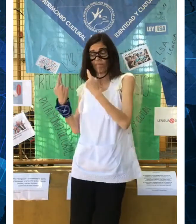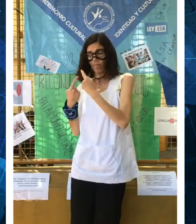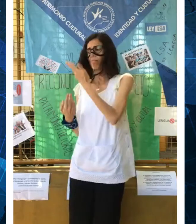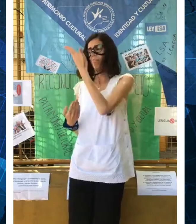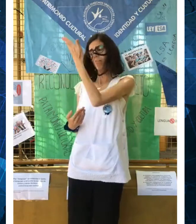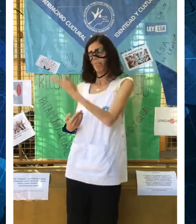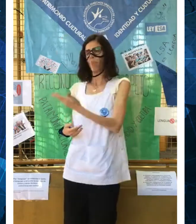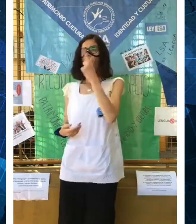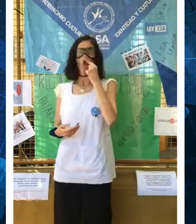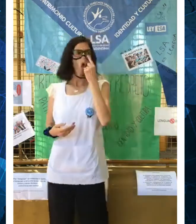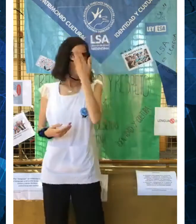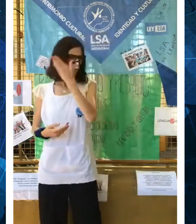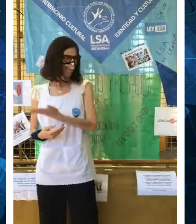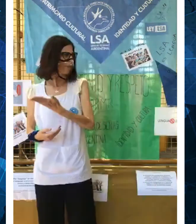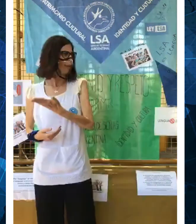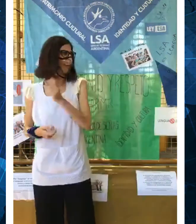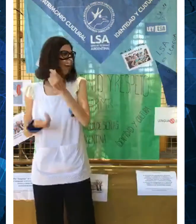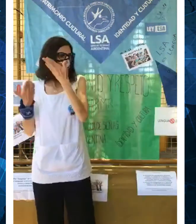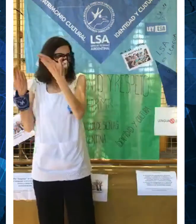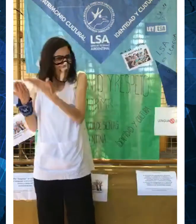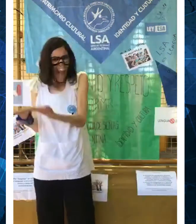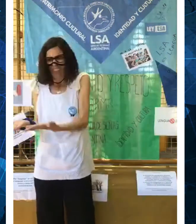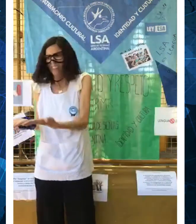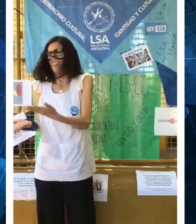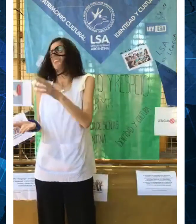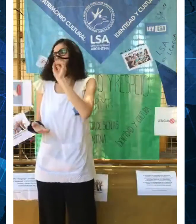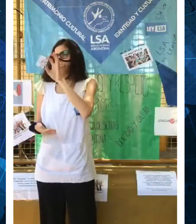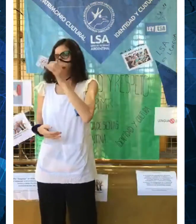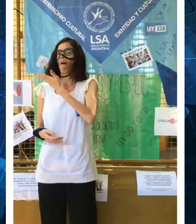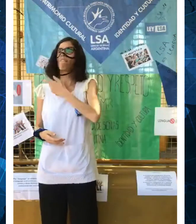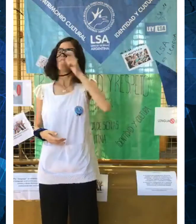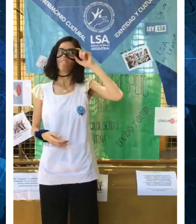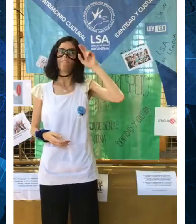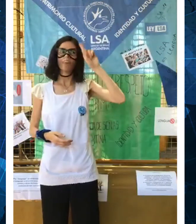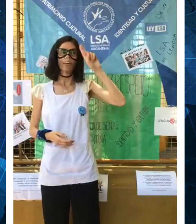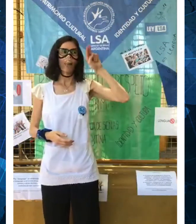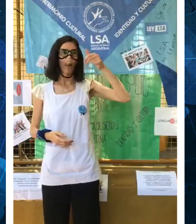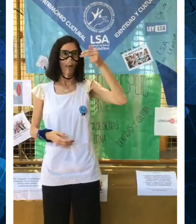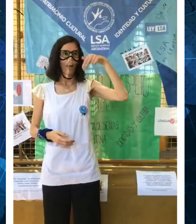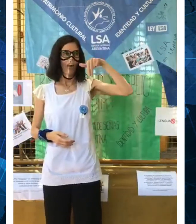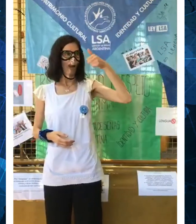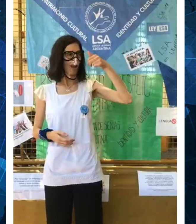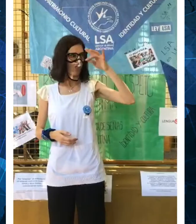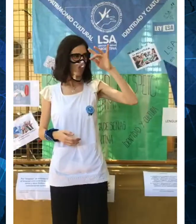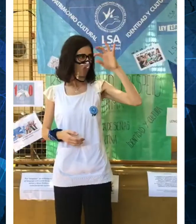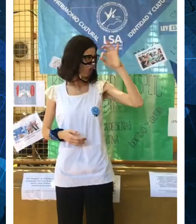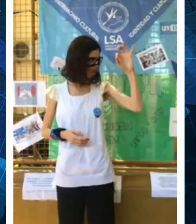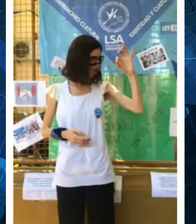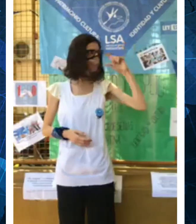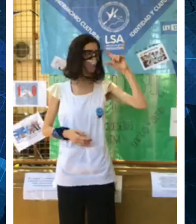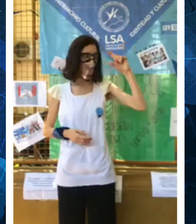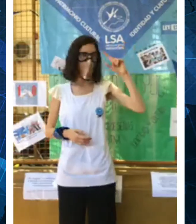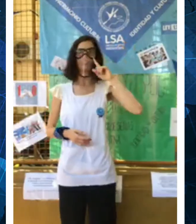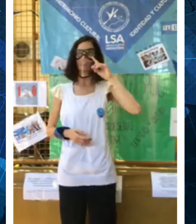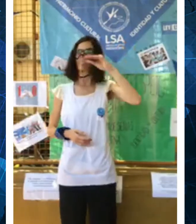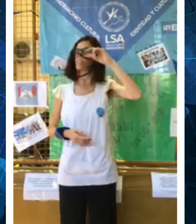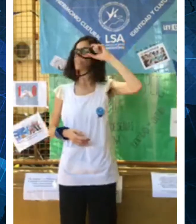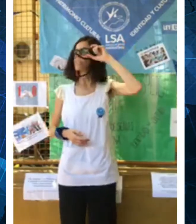una entrevista de una periodista que entrevistó